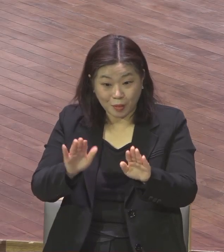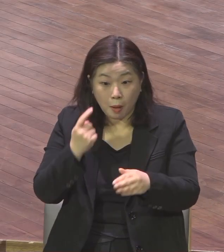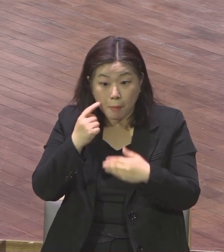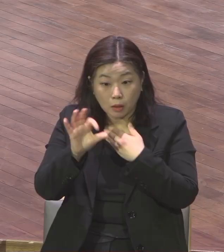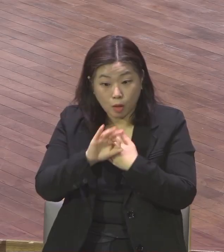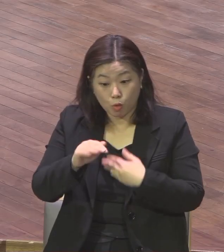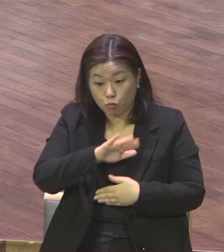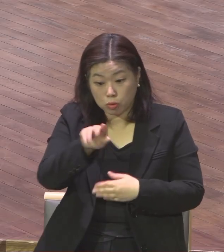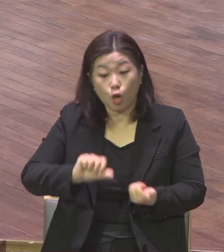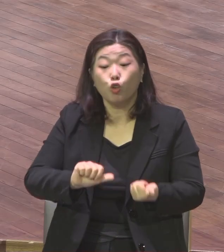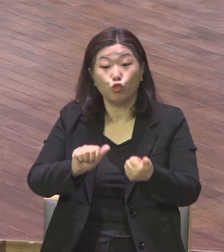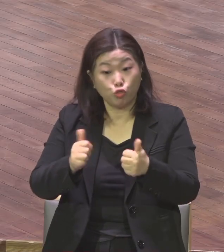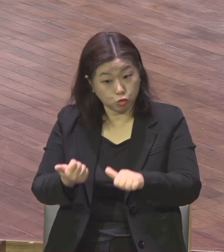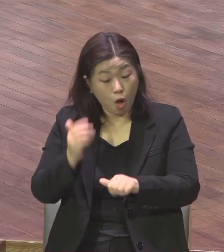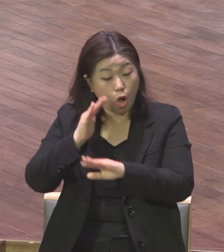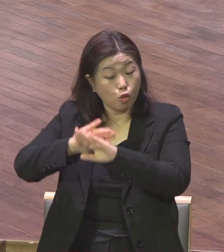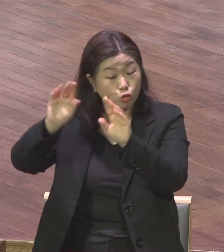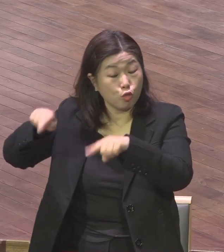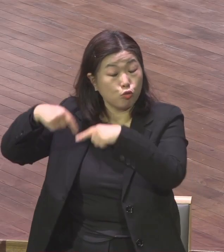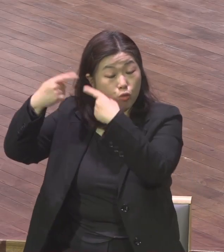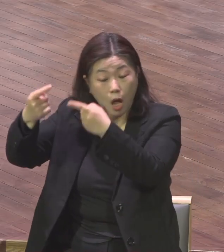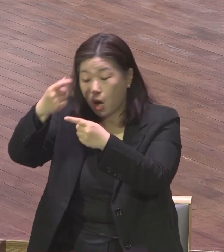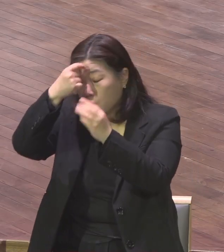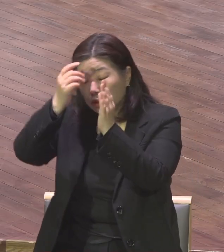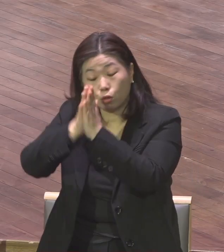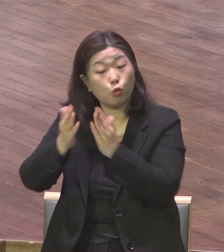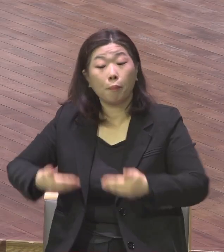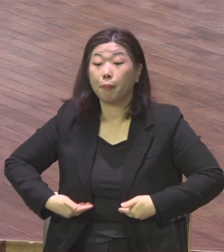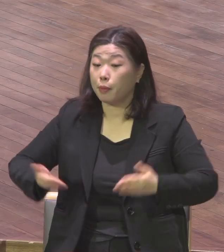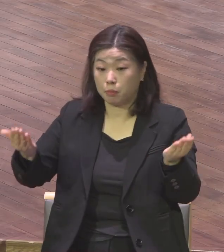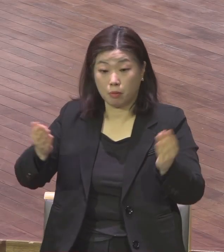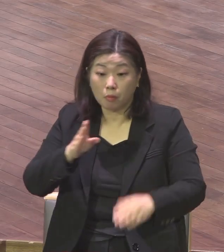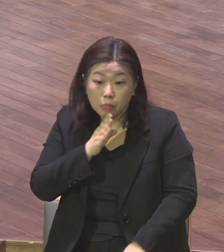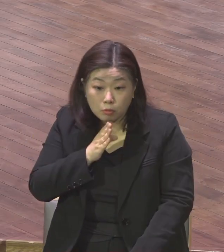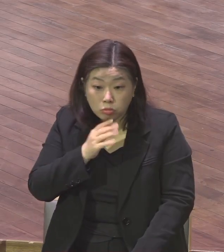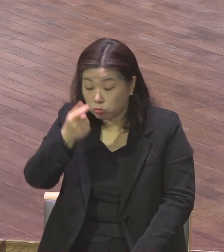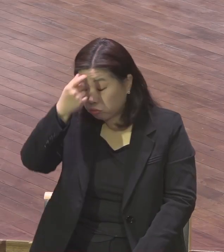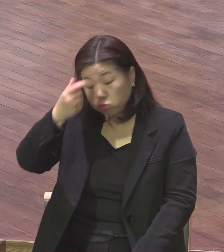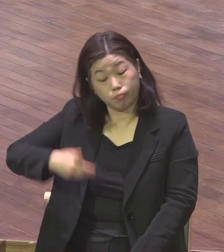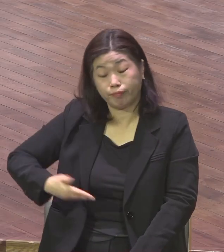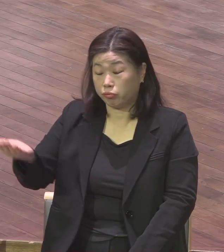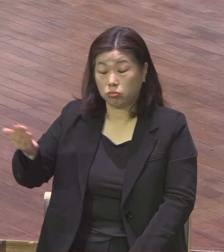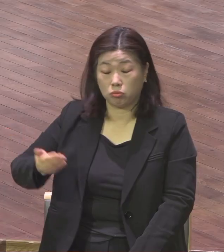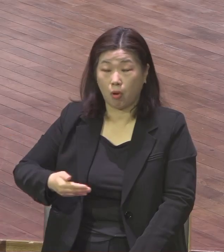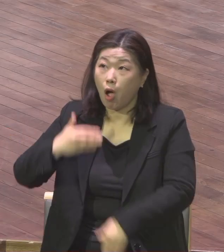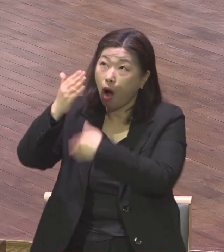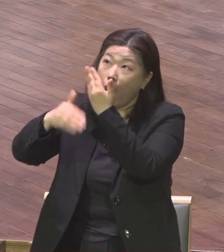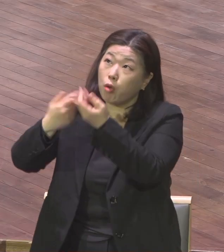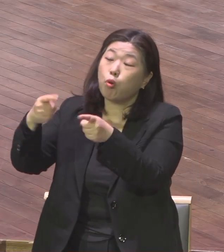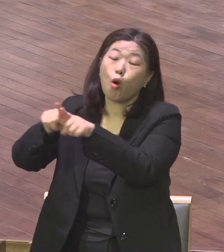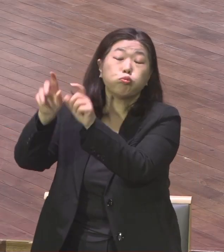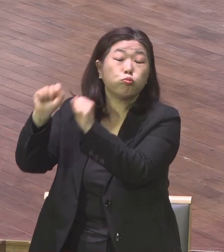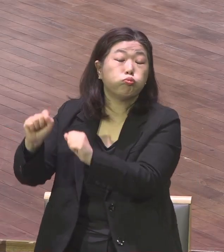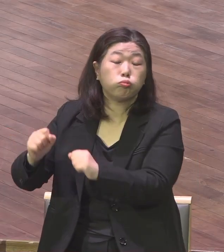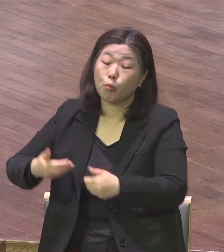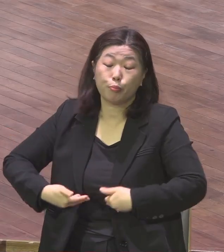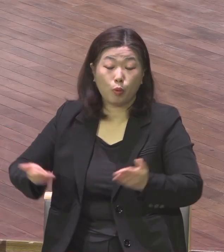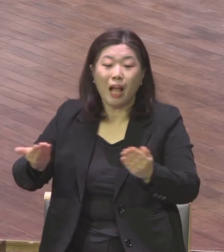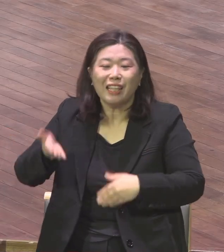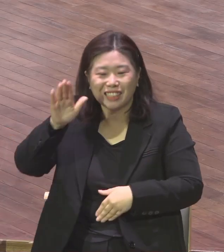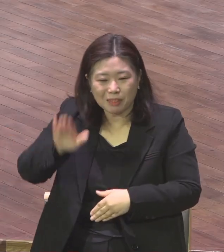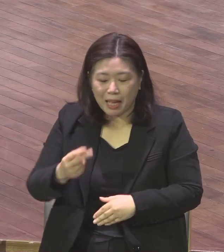있어요? 천국 가면 기도할 필요 없습니다. 그건 천국 가면 끝이에요. 이 땅에 사는 날 동안은 기도해야